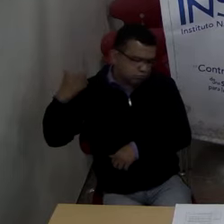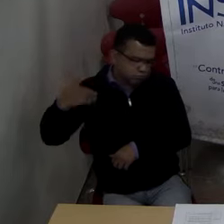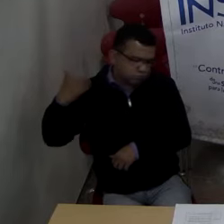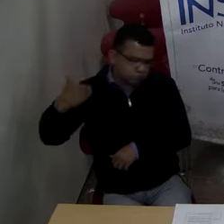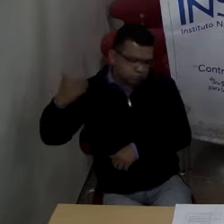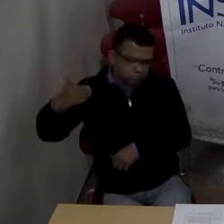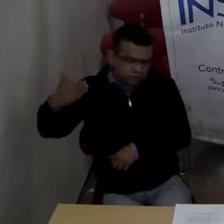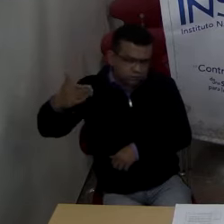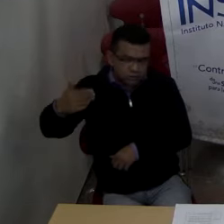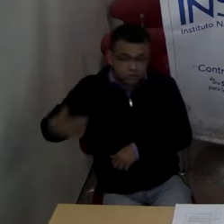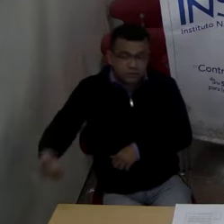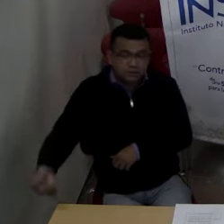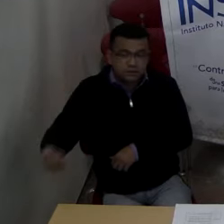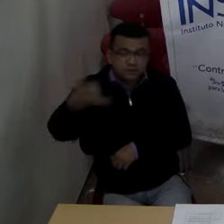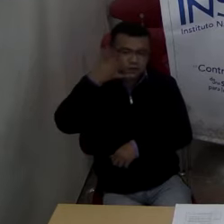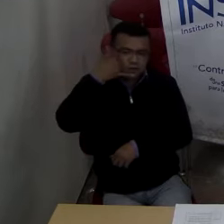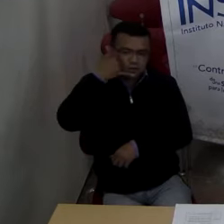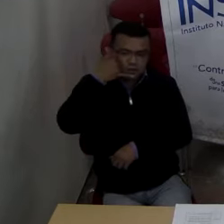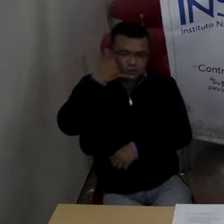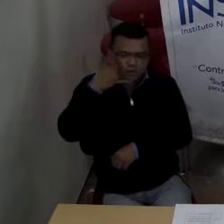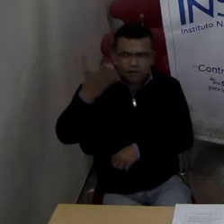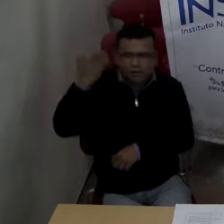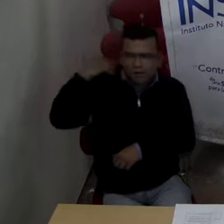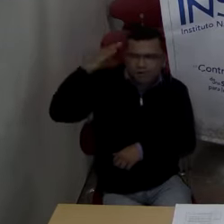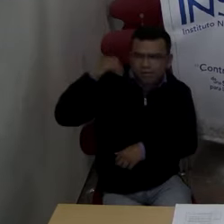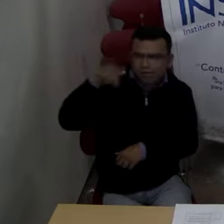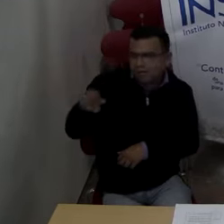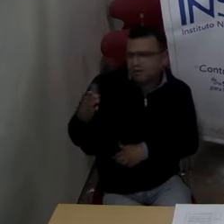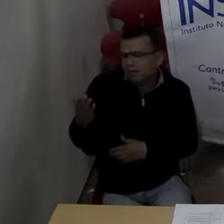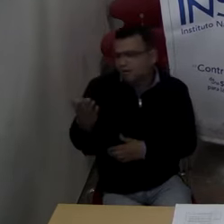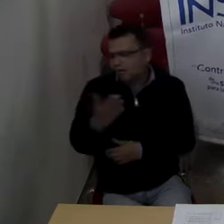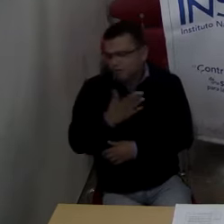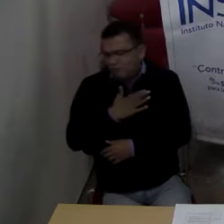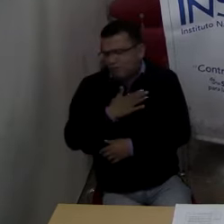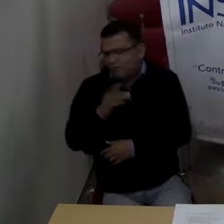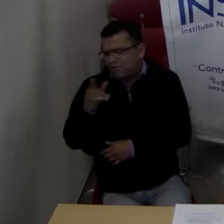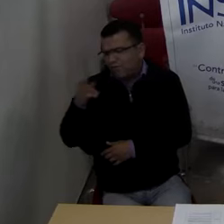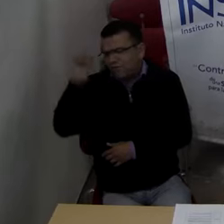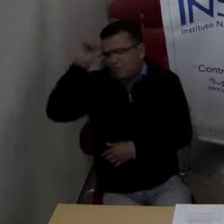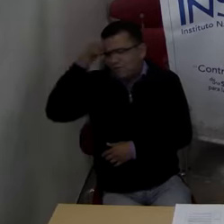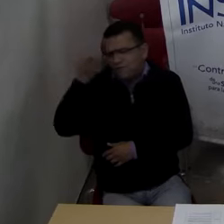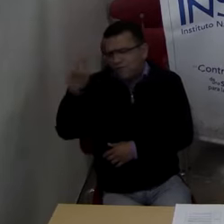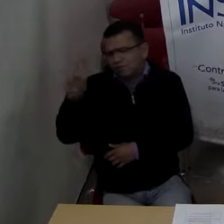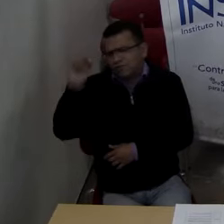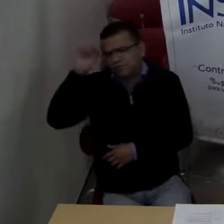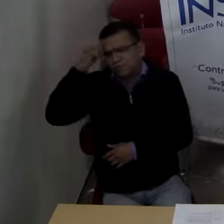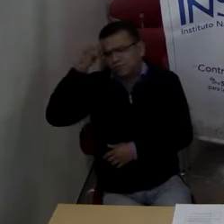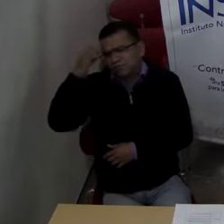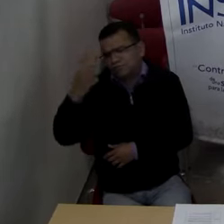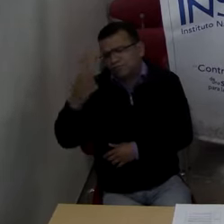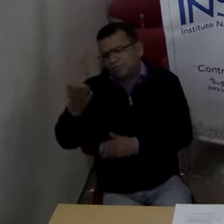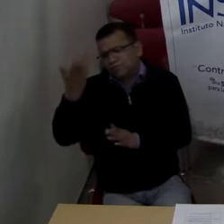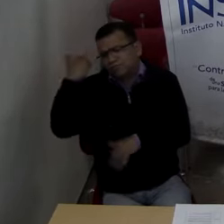o alguien que conocí y dejó algo en mí y reconozco inmediatamente su voz.